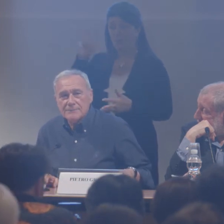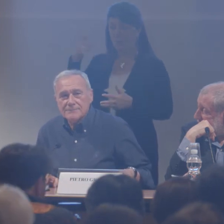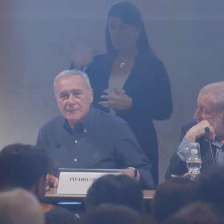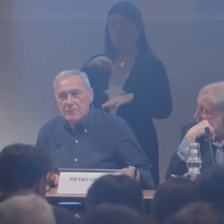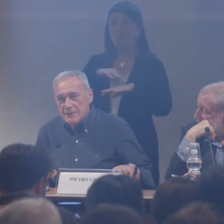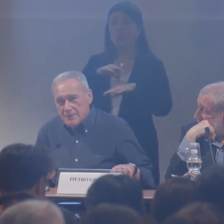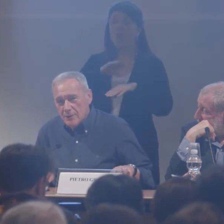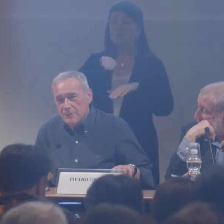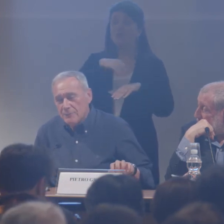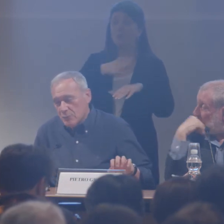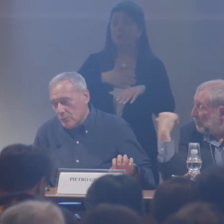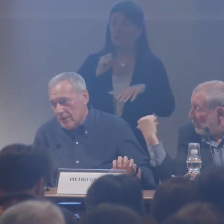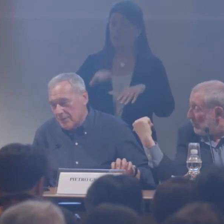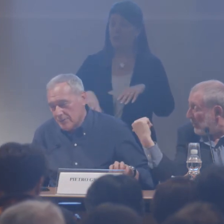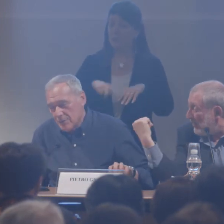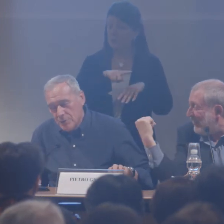Napolitano,